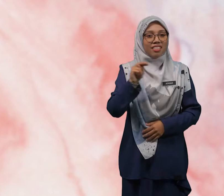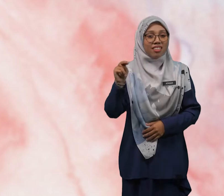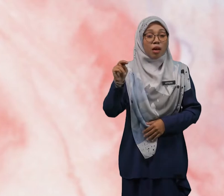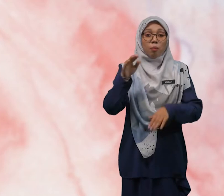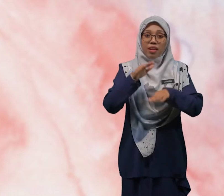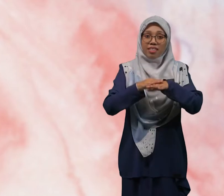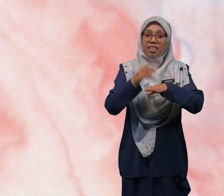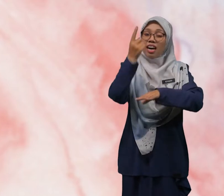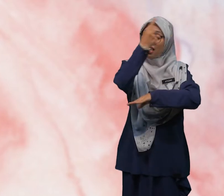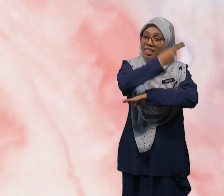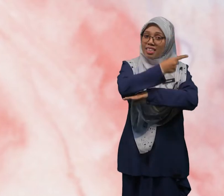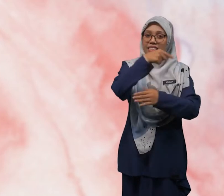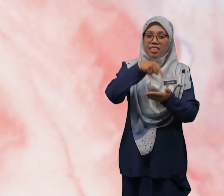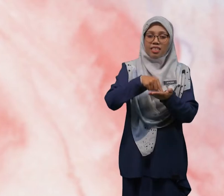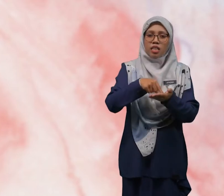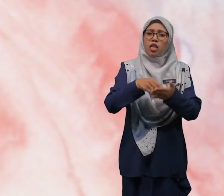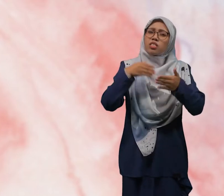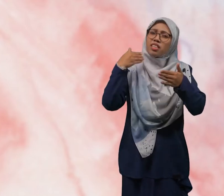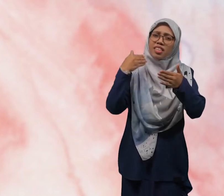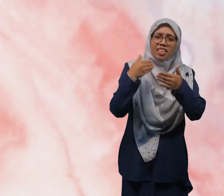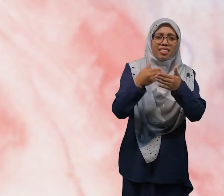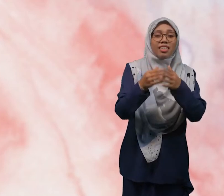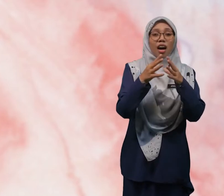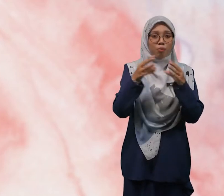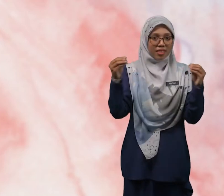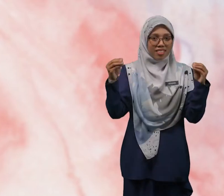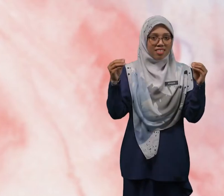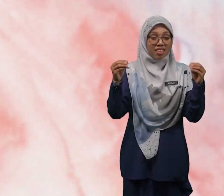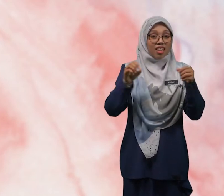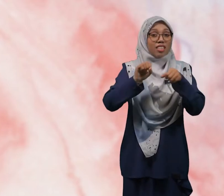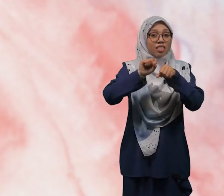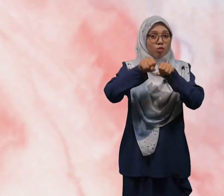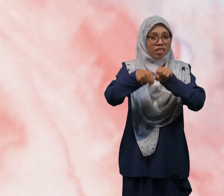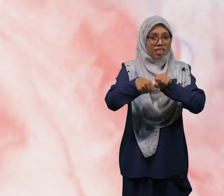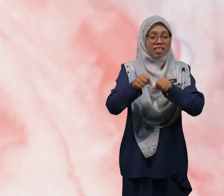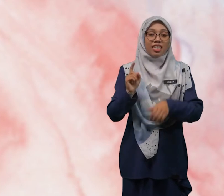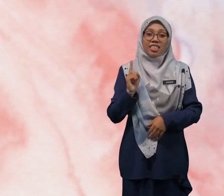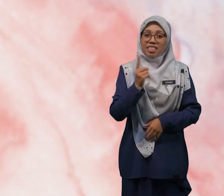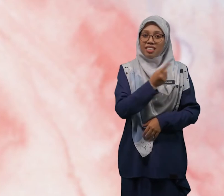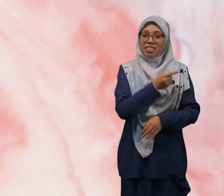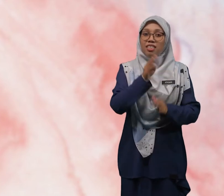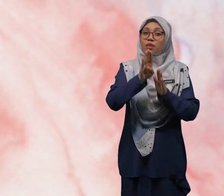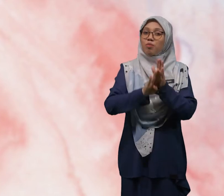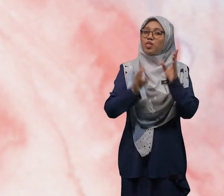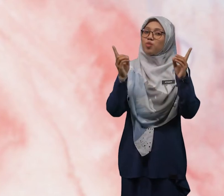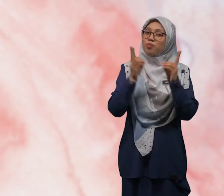pada hari ini sehingga habis Semoga kita berjumpa